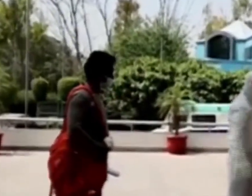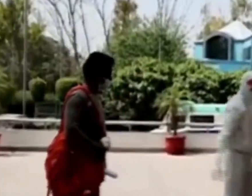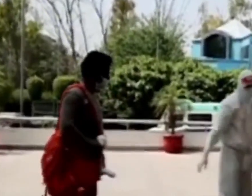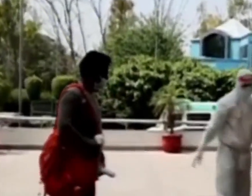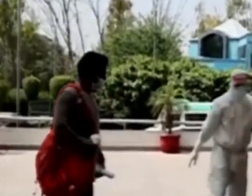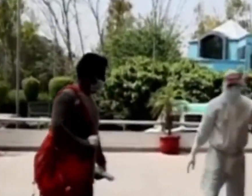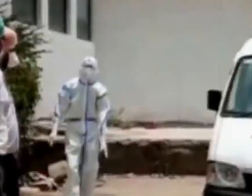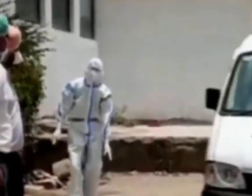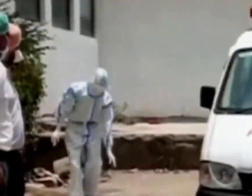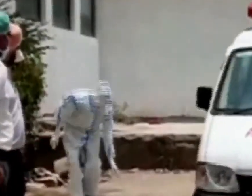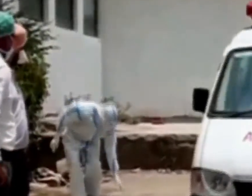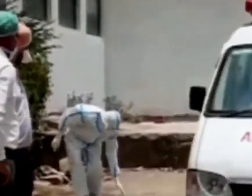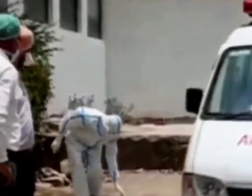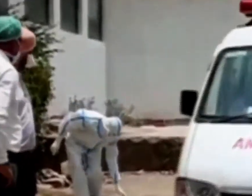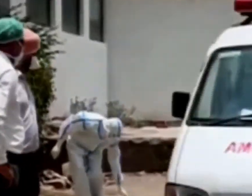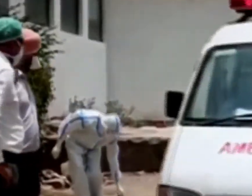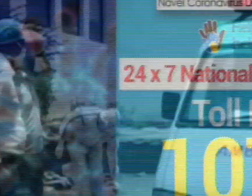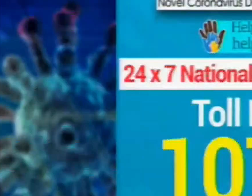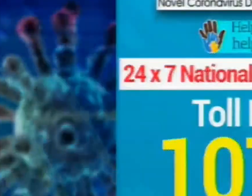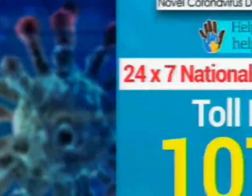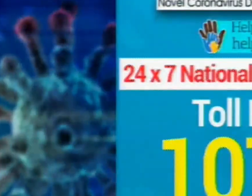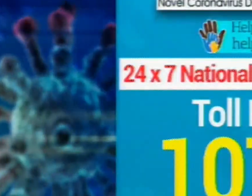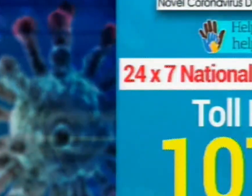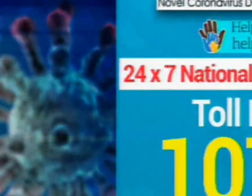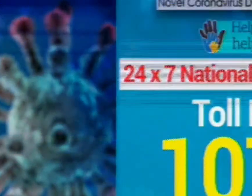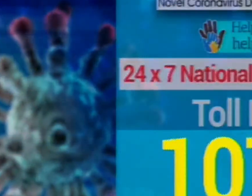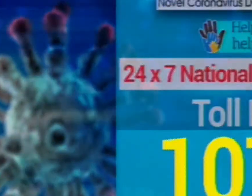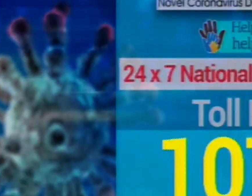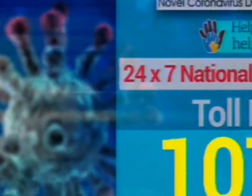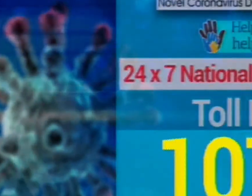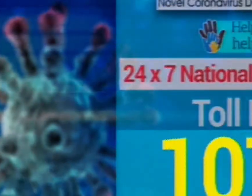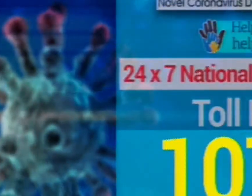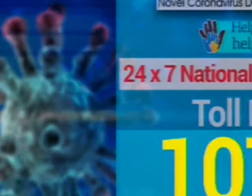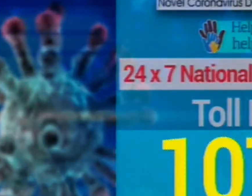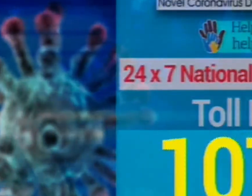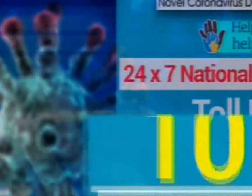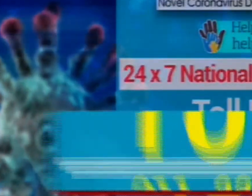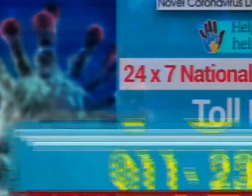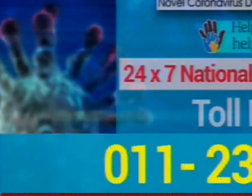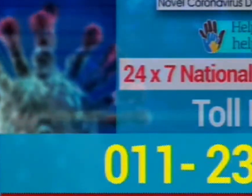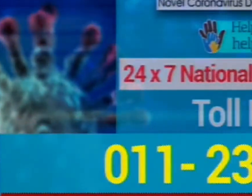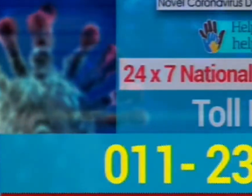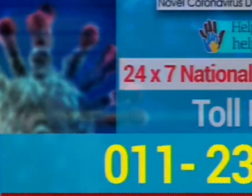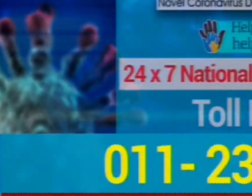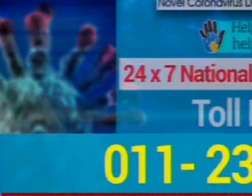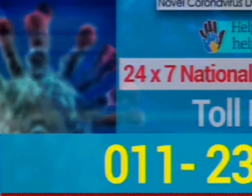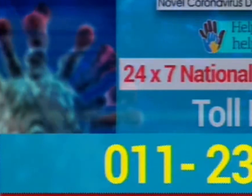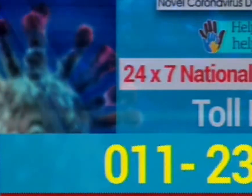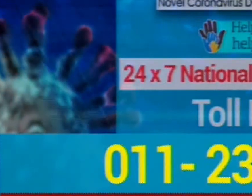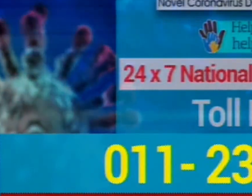स्थिति में संपर्क करें टोल फ्री नंबर 1075 011